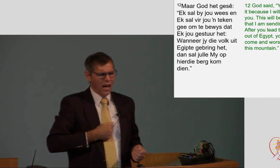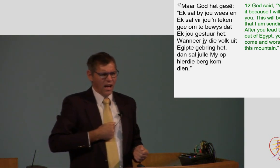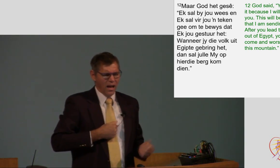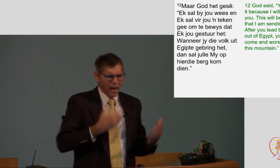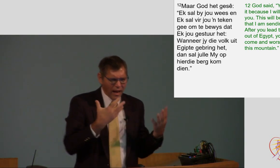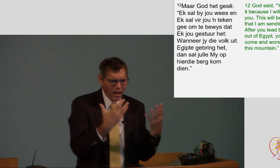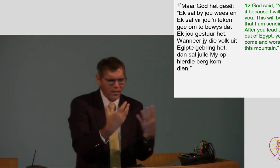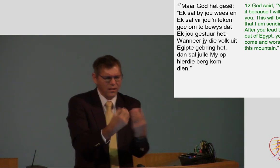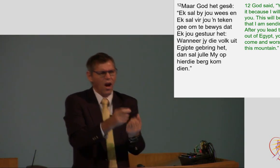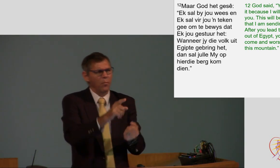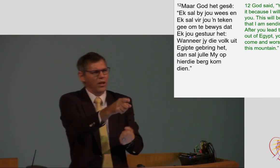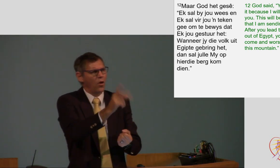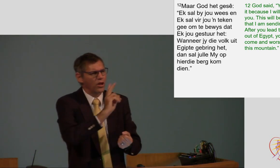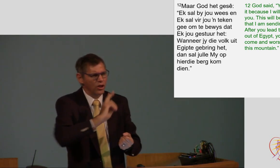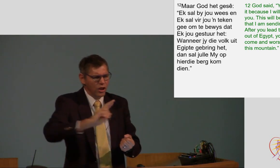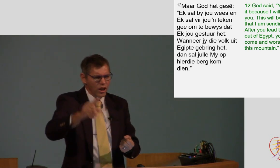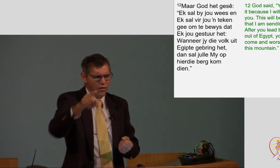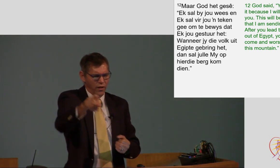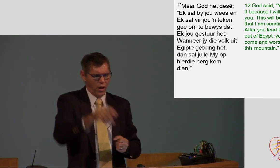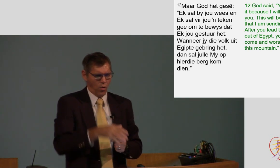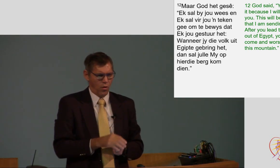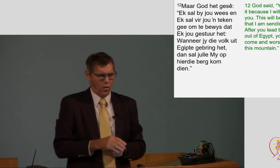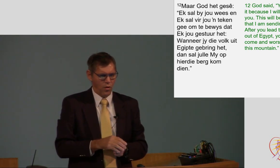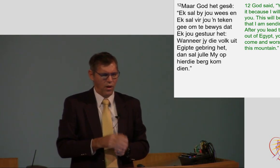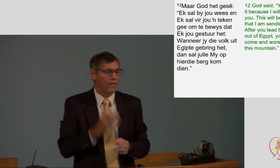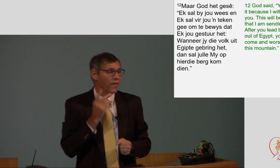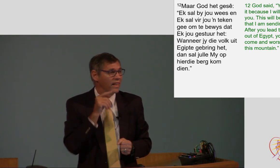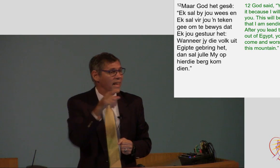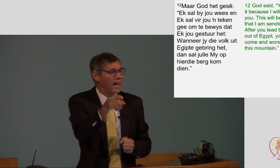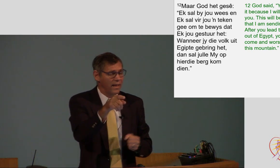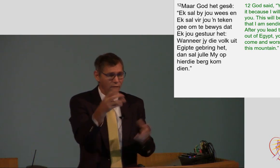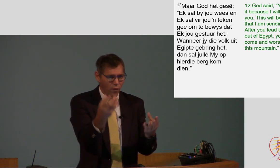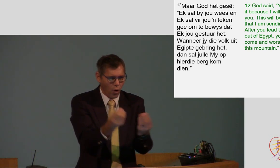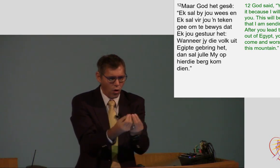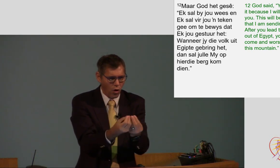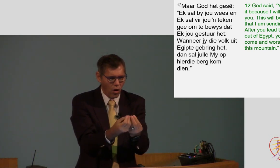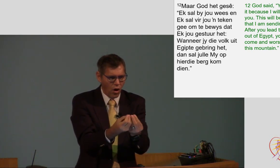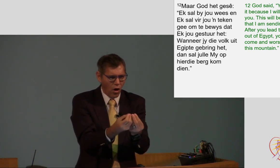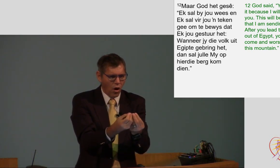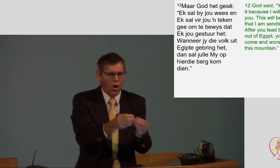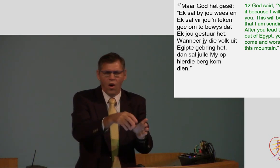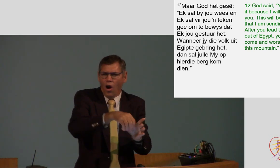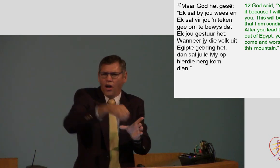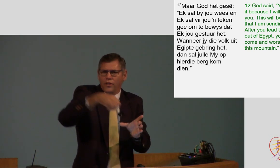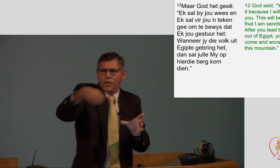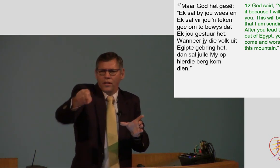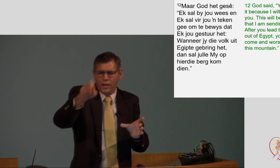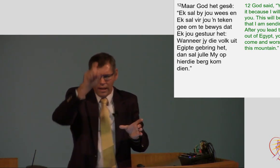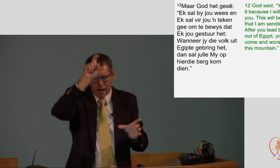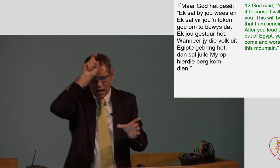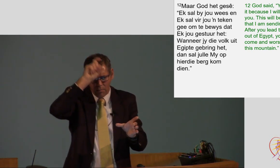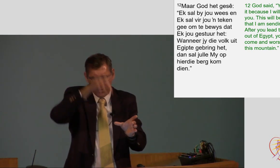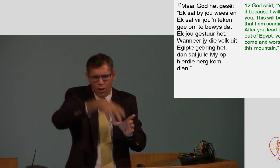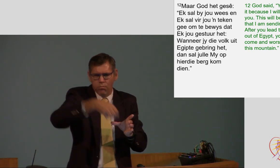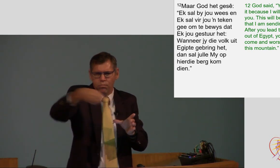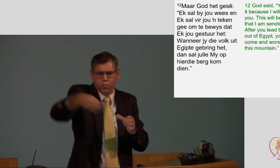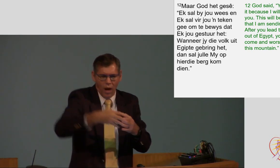Ek gaan saam met jou, ek stuur vir jou. En wanneer jy volk uit Egipte